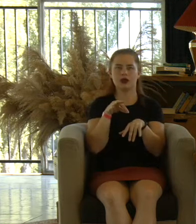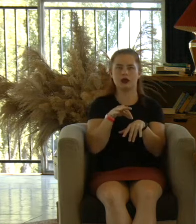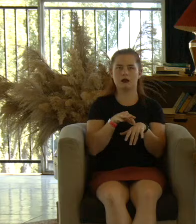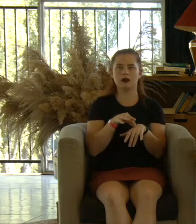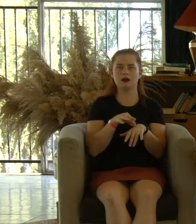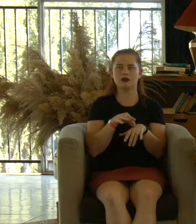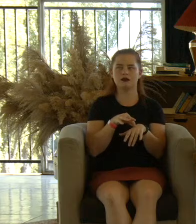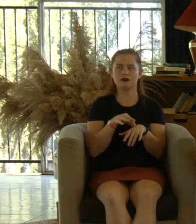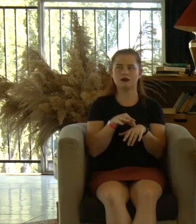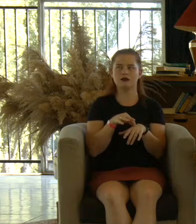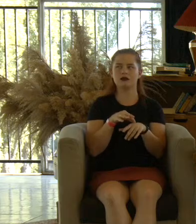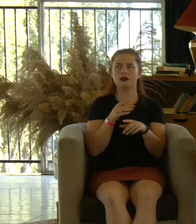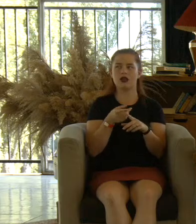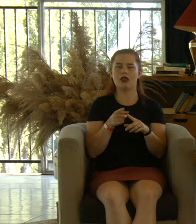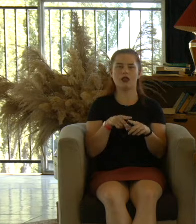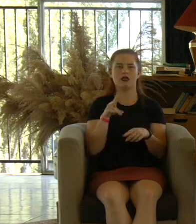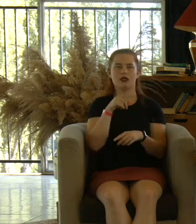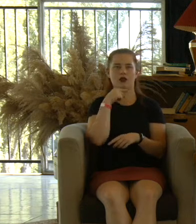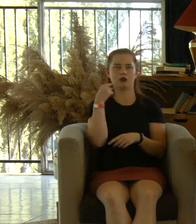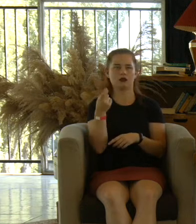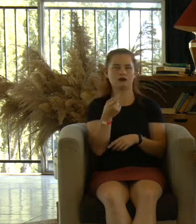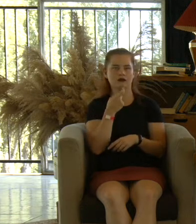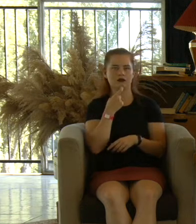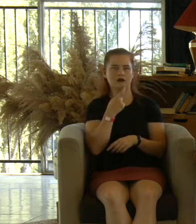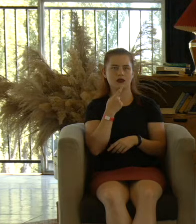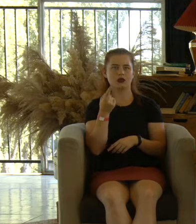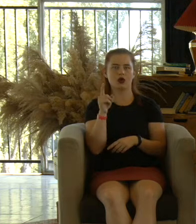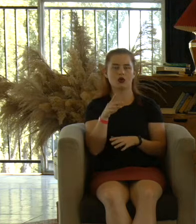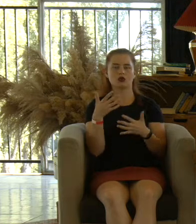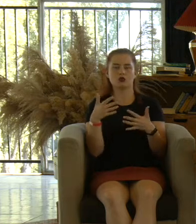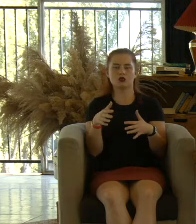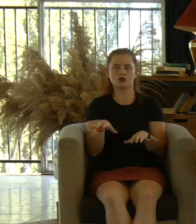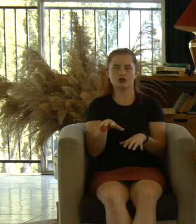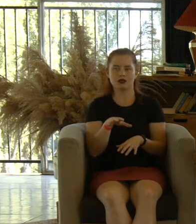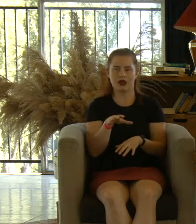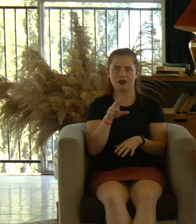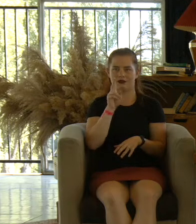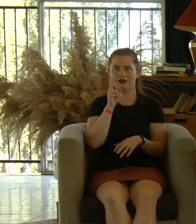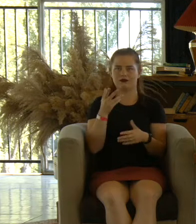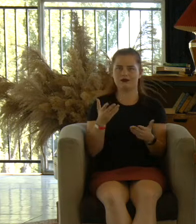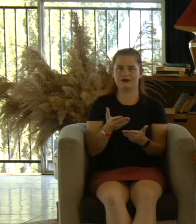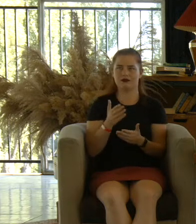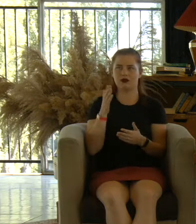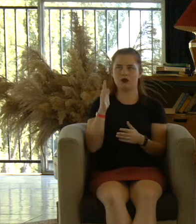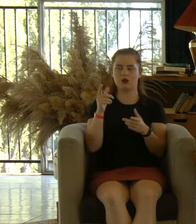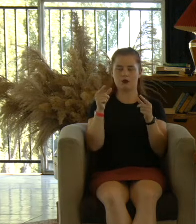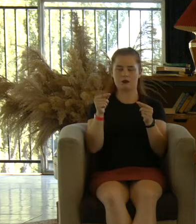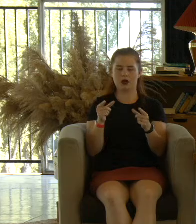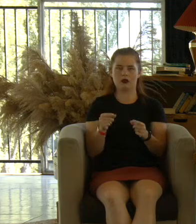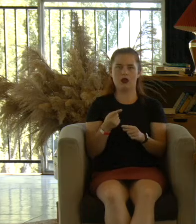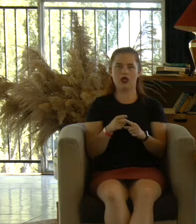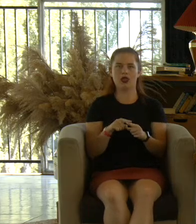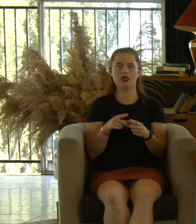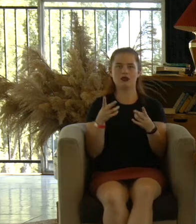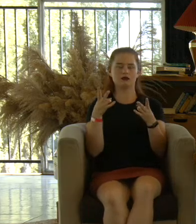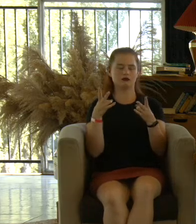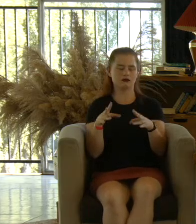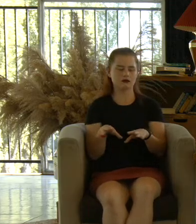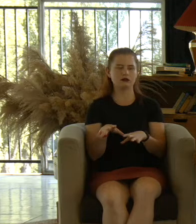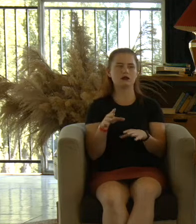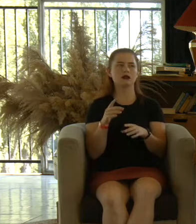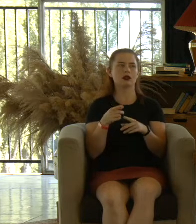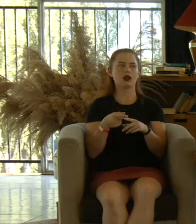Processed food — это переработанная еда на русском языке, то, что вышло с завода уже в упаковке. Большая часть такой еды, она банально вредна. Как бы, да? Она